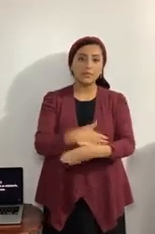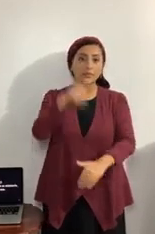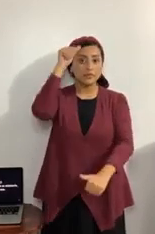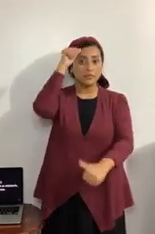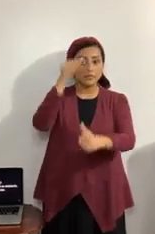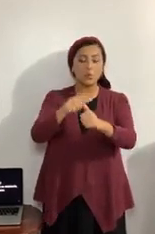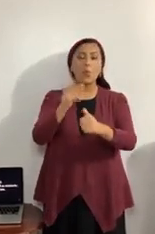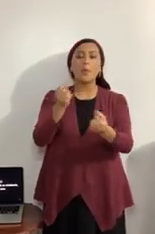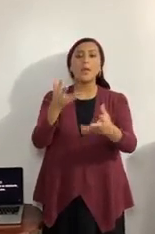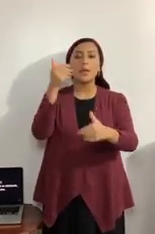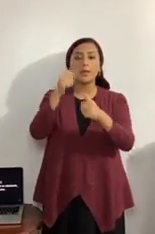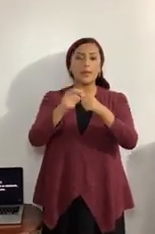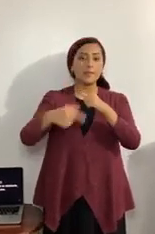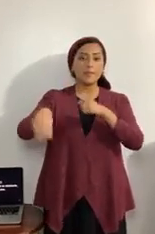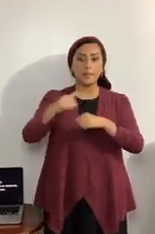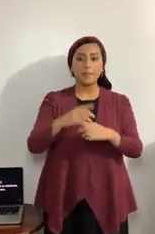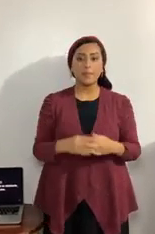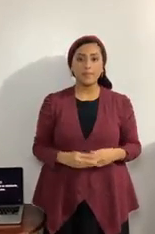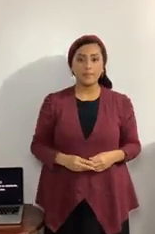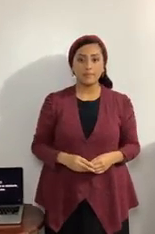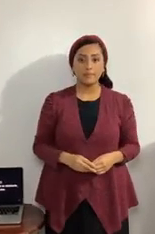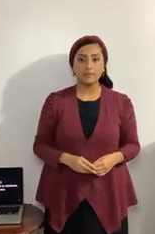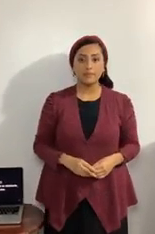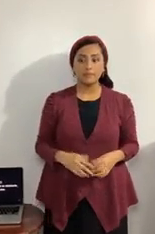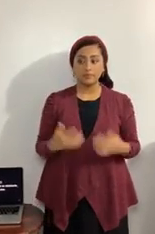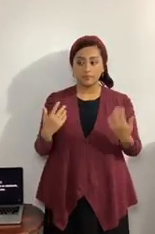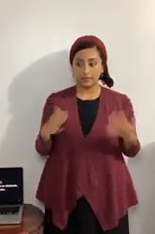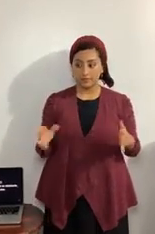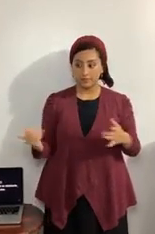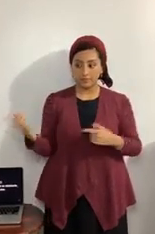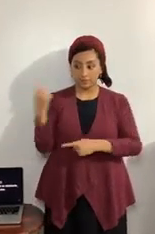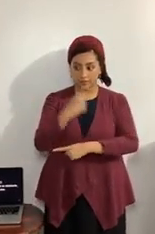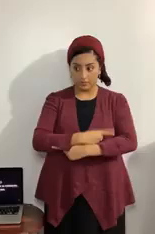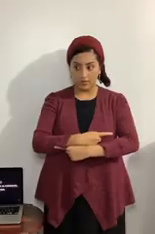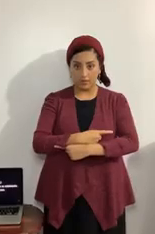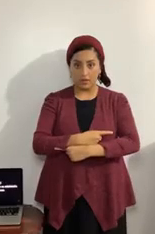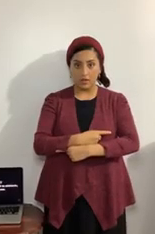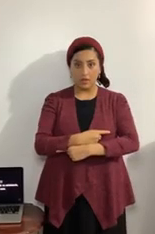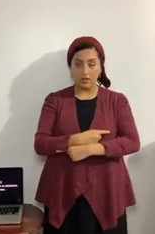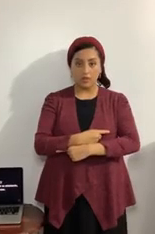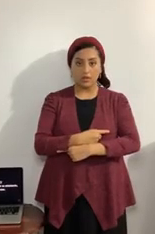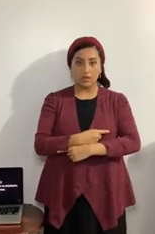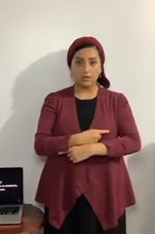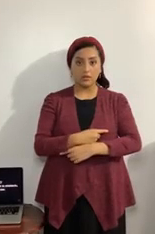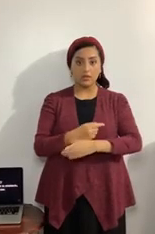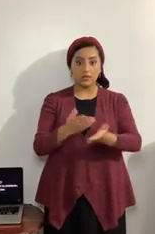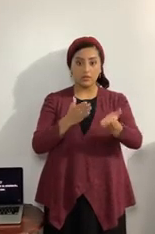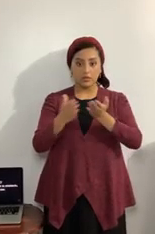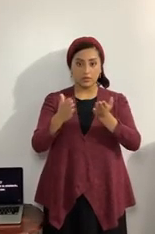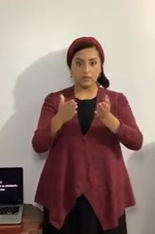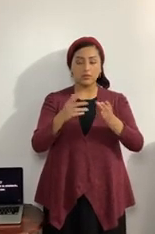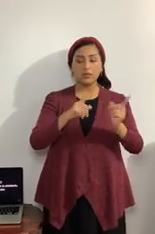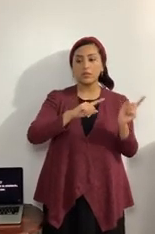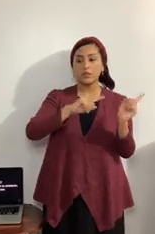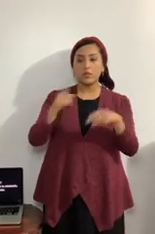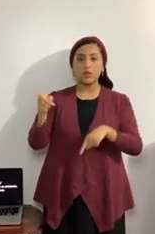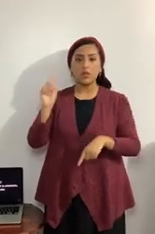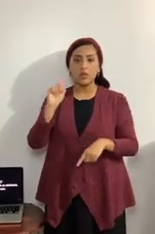se acuerdan? Entonces dice que cumplidos los días, en el verso 23, cumplidos los días de su ministerio, se fue, ¿a dónde? A su